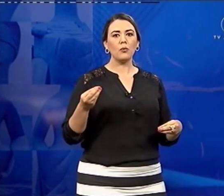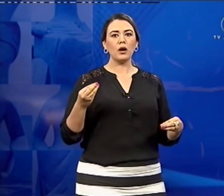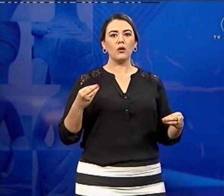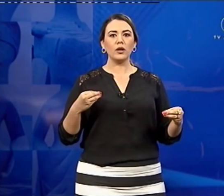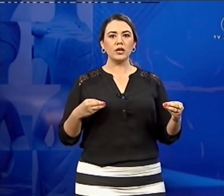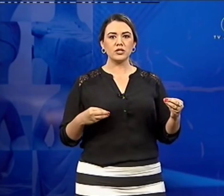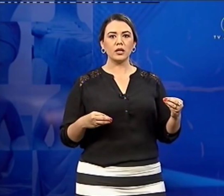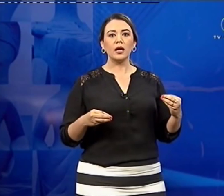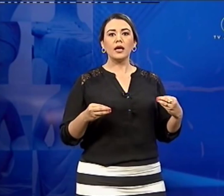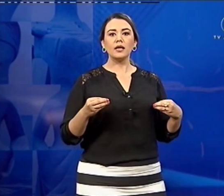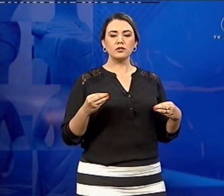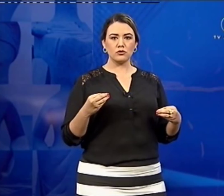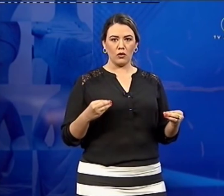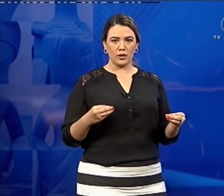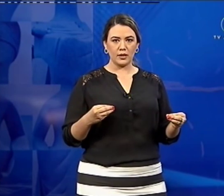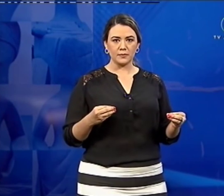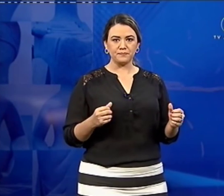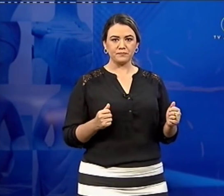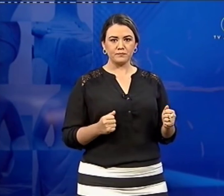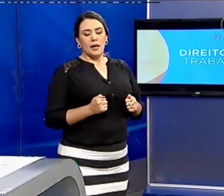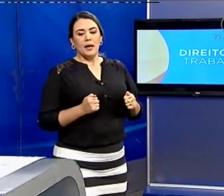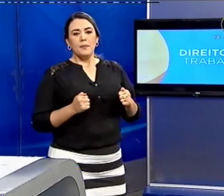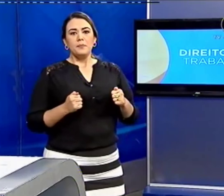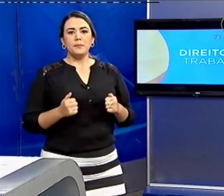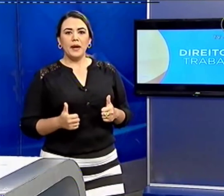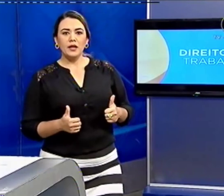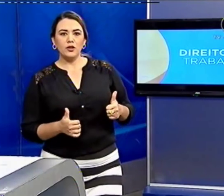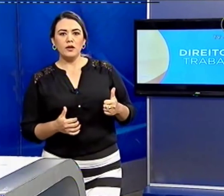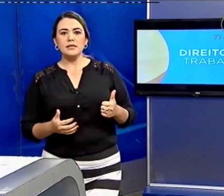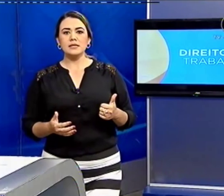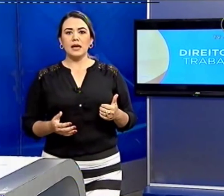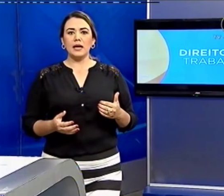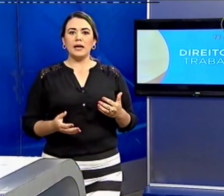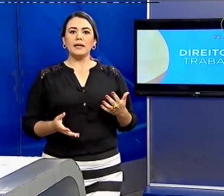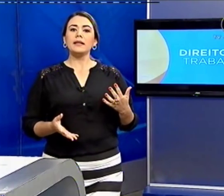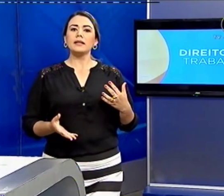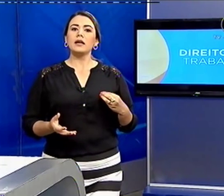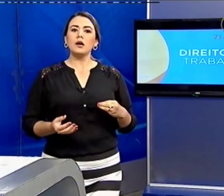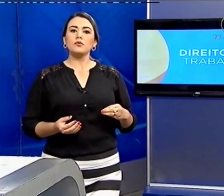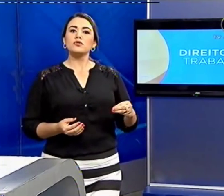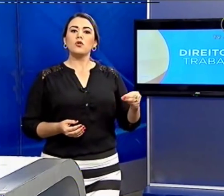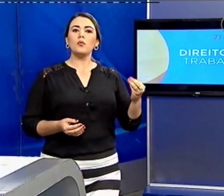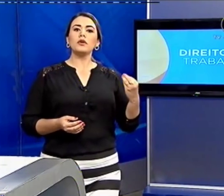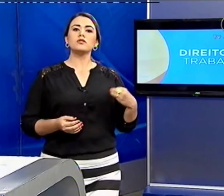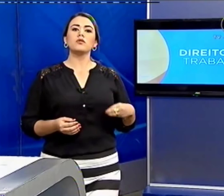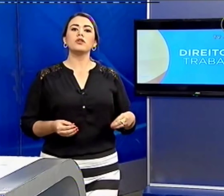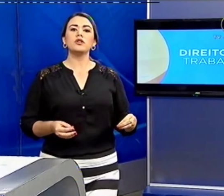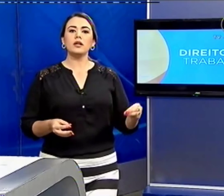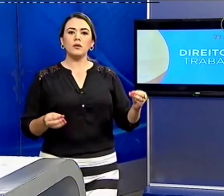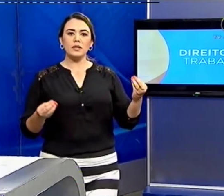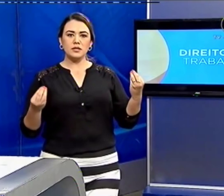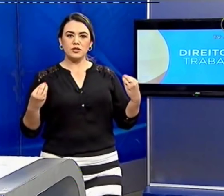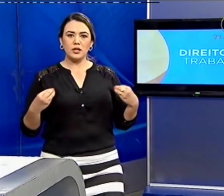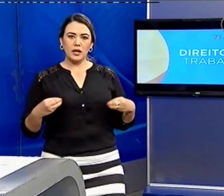uma origem histórica. Para que nós entendamos como que surgiram esses